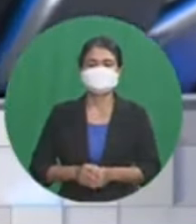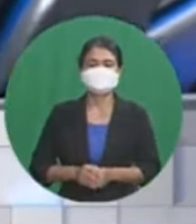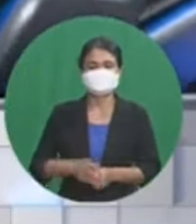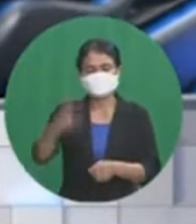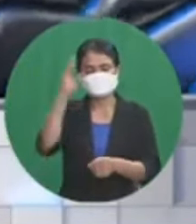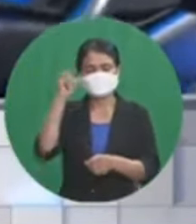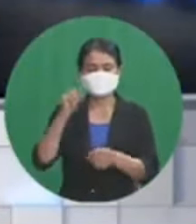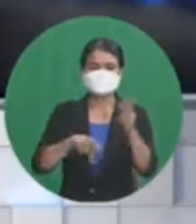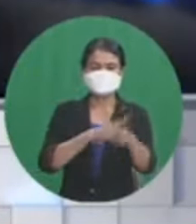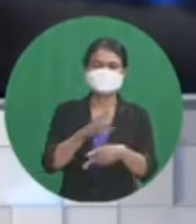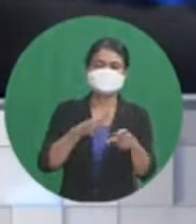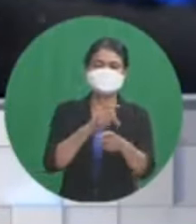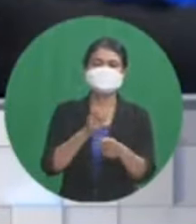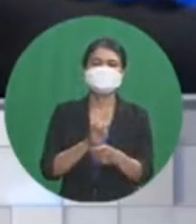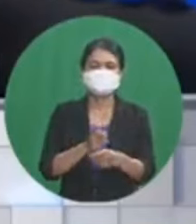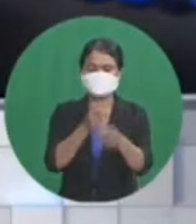លោកលោកស្រីអ្នកនាងកញ្ញាប្រិយមិត្តទូរទស្សនិកជនជាទីគោរពជាបន្តទៅទៀតនេះខ្ញុំបាទសូមជម្រាបជូននូវមាធិការព័ត៌មានអន្តរជាតិសំខាន់ៗការប៉ះគឡើងខណៈដែលការដើរក្បួនតវ៉ារបស់ជនម្ចាស់ស្រុកម៉ាបូនៃប្រទេសស៊ីលីបានប្រើក្លាយជាអំពើហិង្សារដ្ឋាភិបាលនៃប្រទេសណូវវីសេឡង់ប្រកាសឲ្យក្រុមការងារថែទ្រំសុខភាពនិងក្រុមគ្រូបង្រៀនចវ៉ាក់សាំងបង្កង្ការជំងឺក